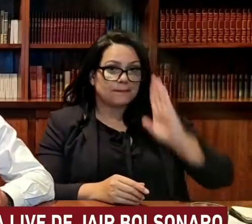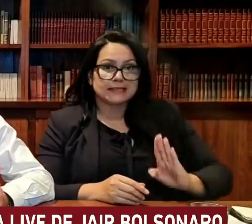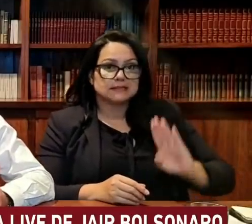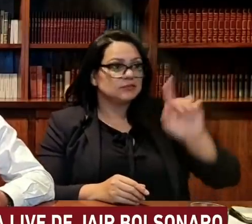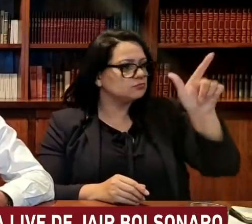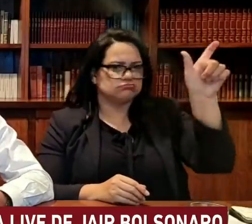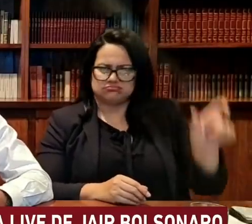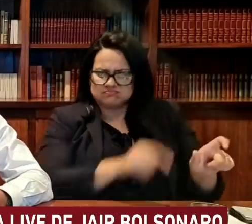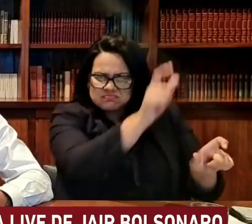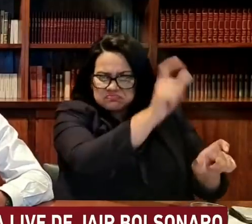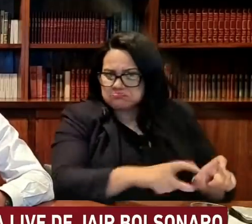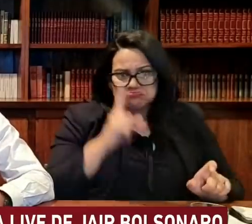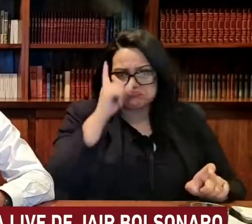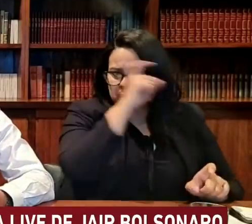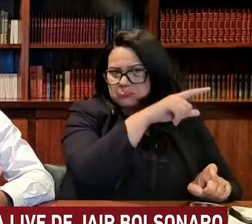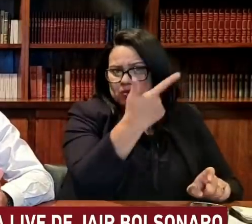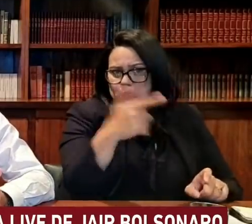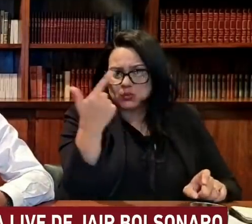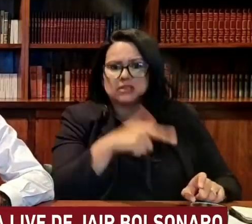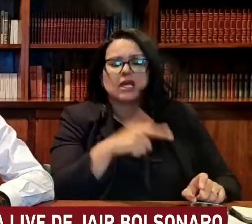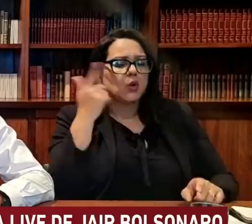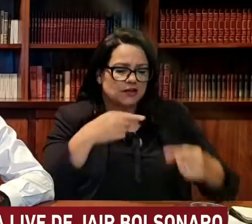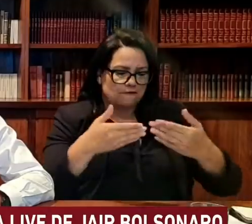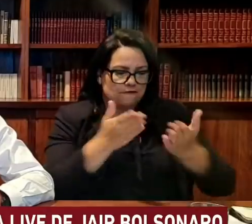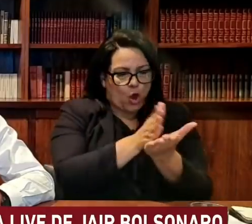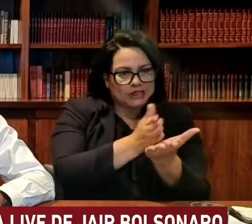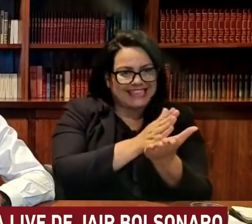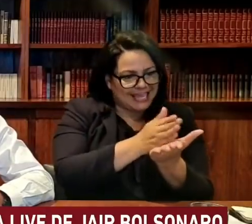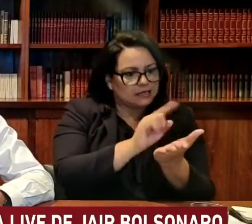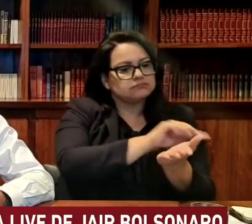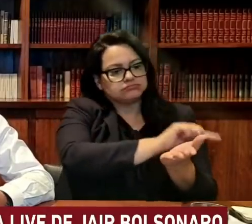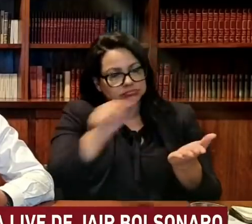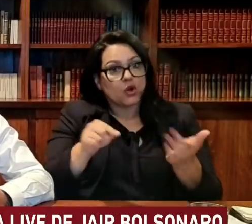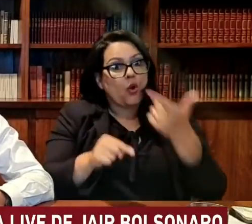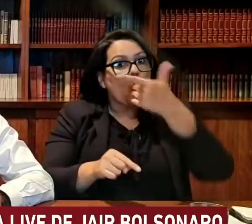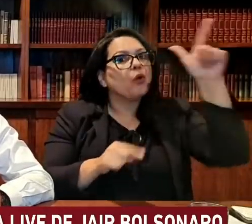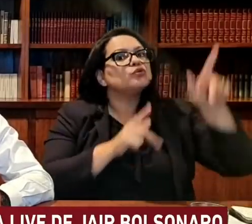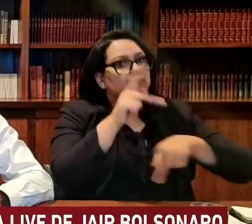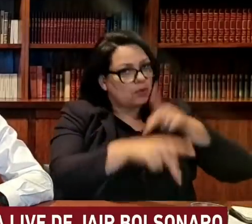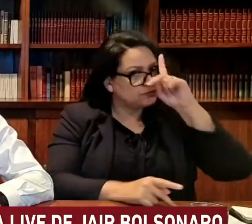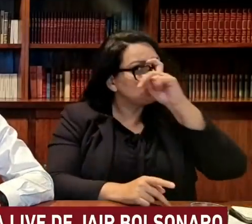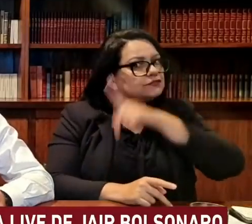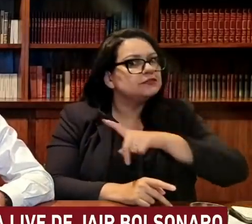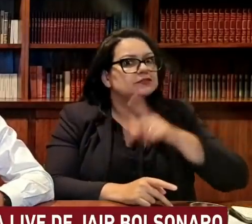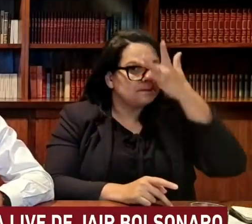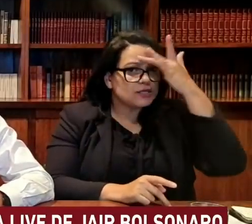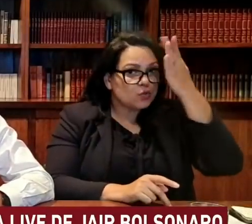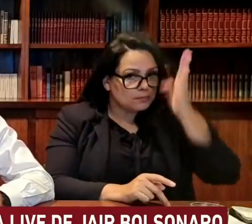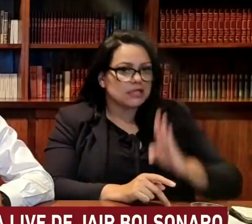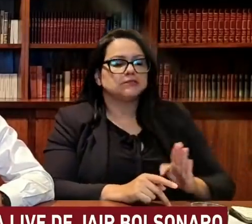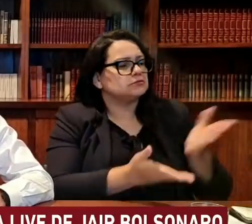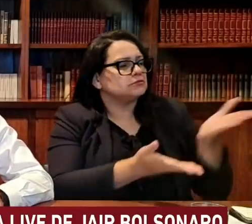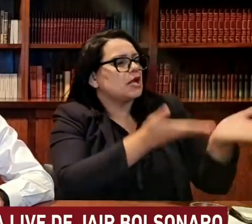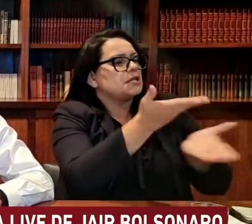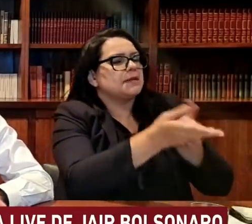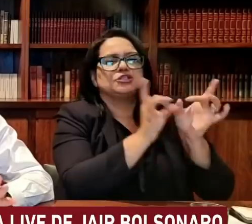tiveram dificuldade para vencer as fronteiras, outros povos tiveram, o brasileiro tinha um tratamento todo especial,